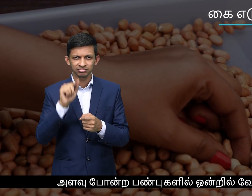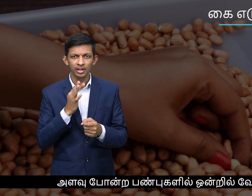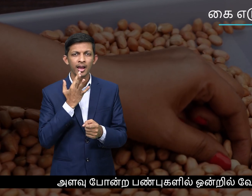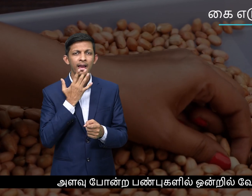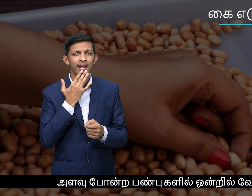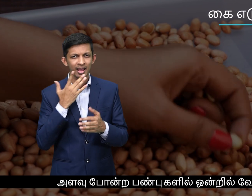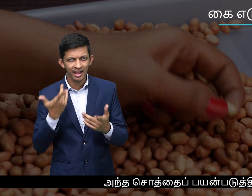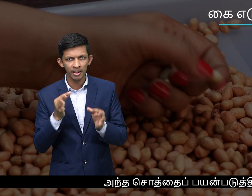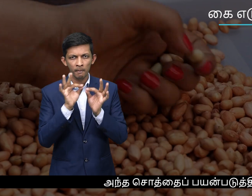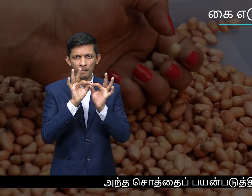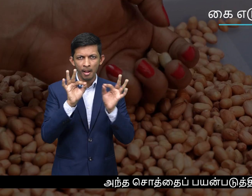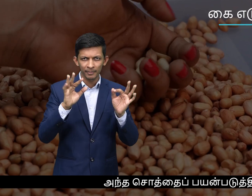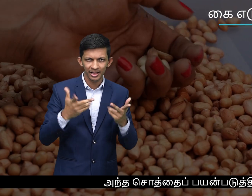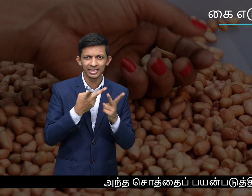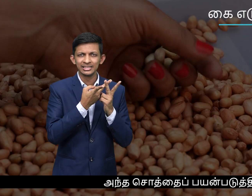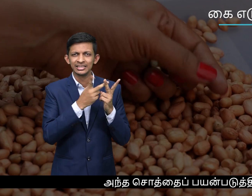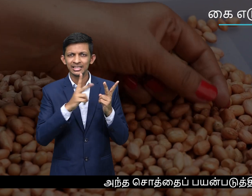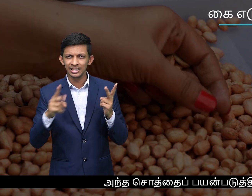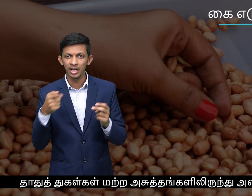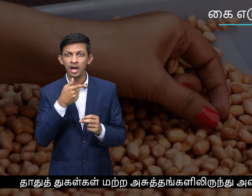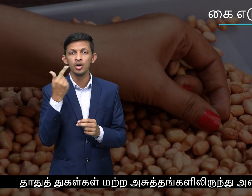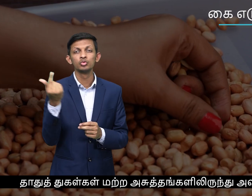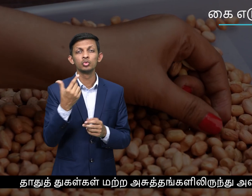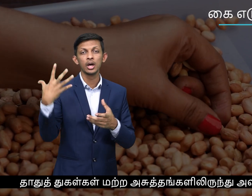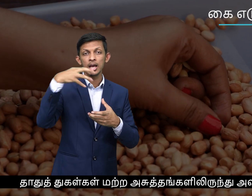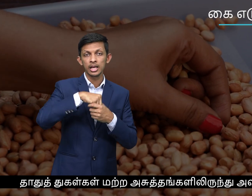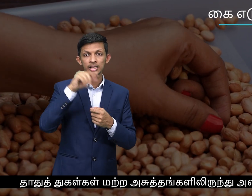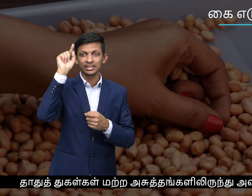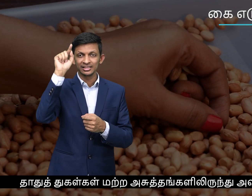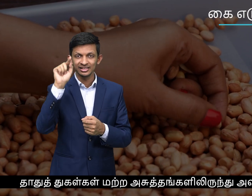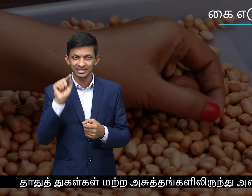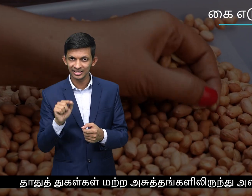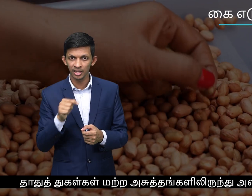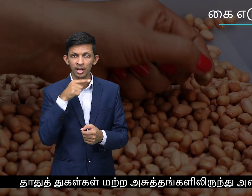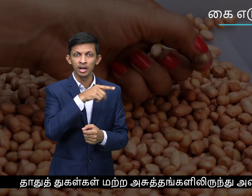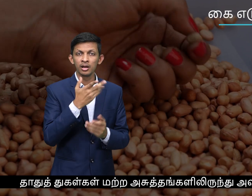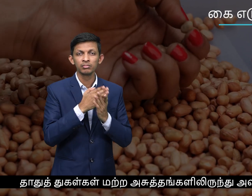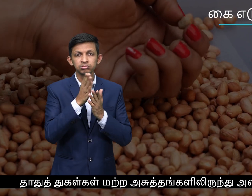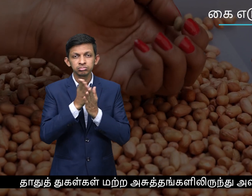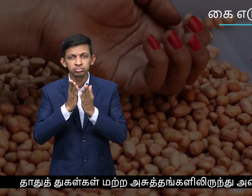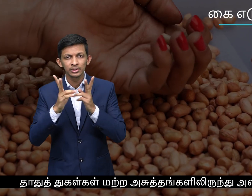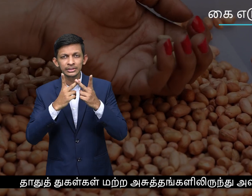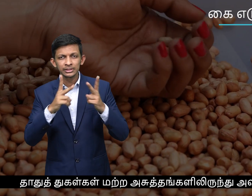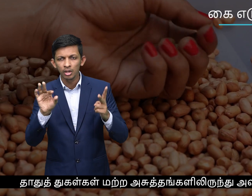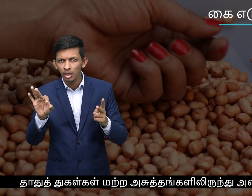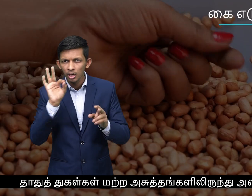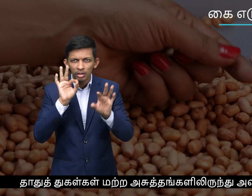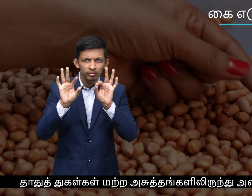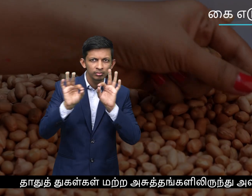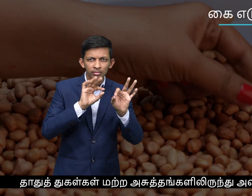வேறுபட்டால் அந்த பண்பை பயன்படுத்தி தாது துகள்கள் மற்ற அசுத்தங்களிலிருந்து